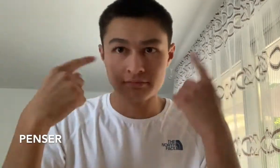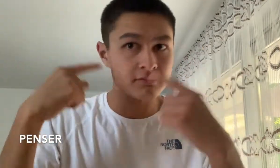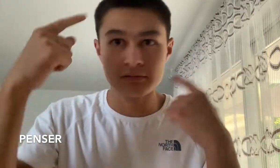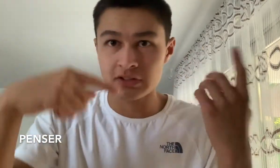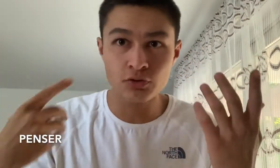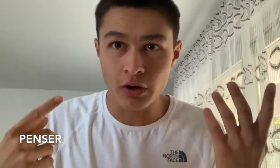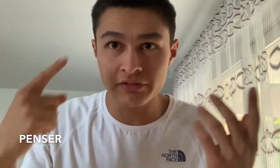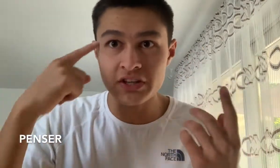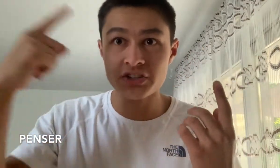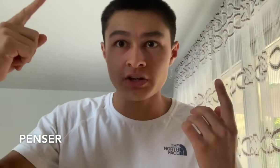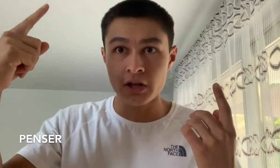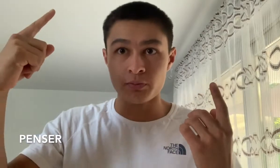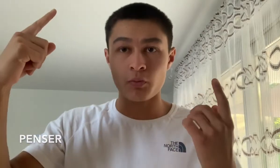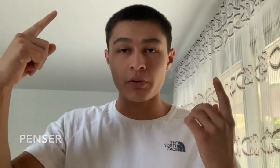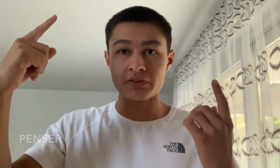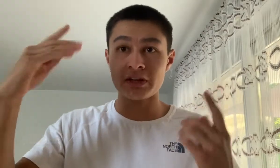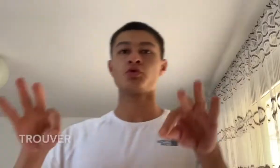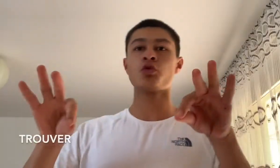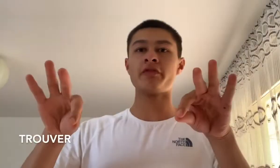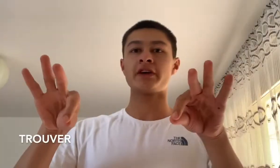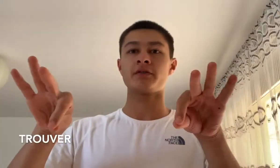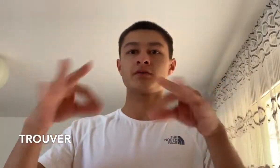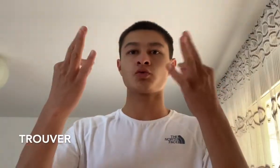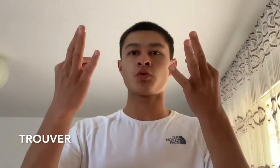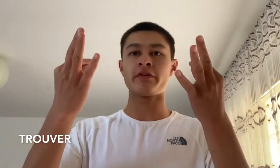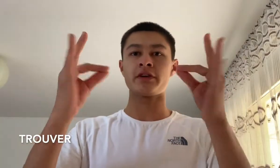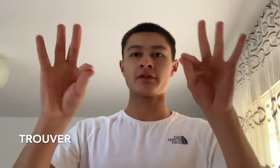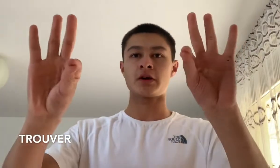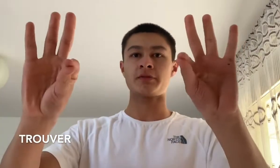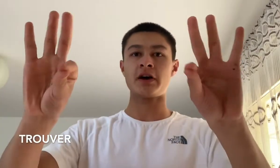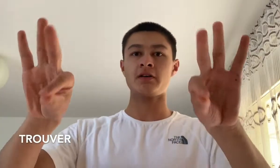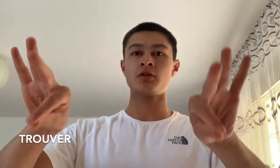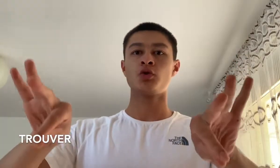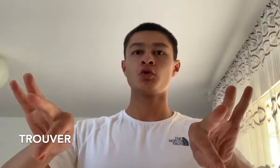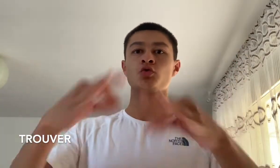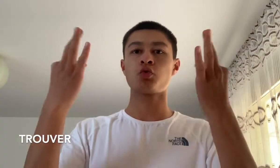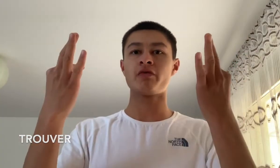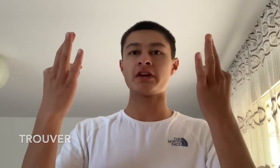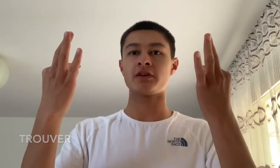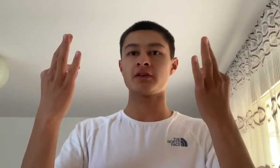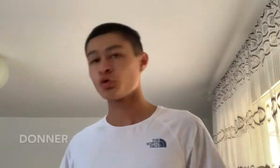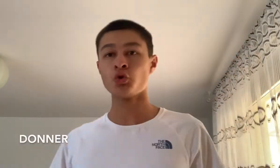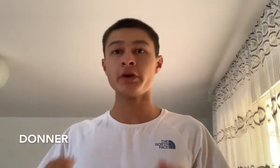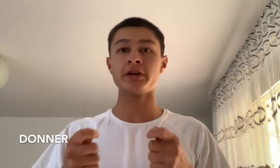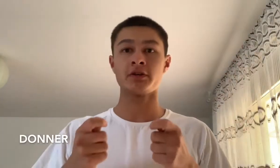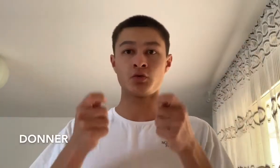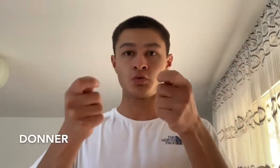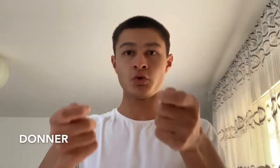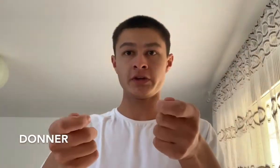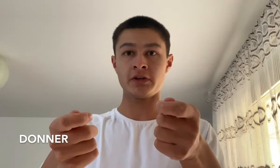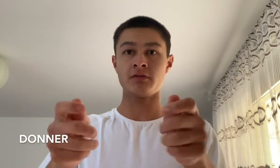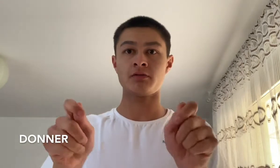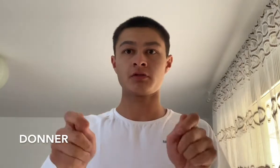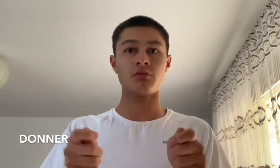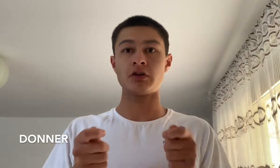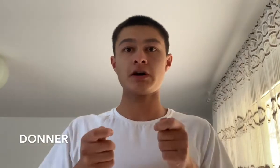C'est tout dans le visage. Donc, penser. Trouver, trouver. Comme ça. Trouver. Donner, donner. Comme ça.